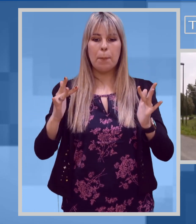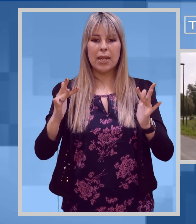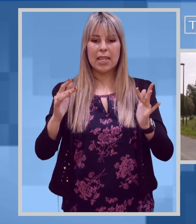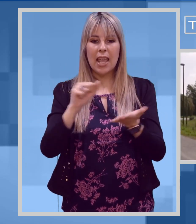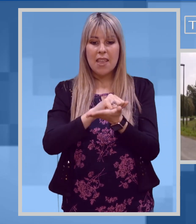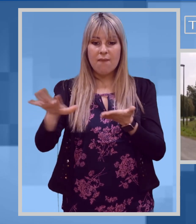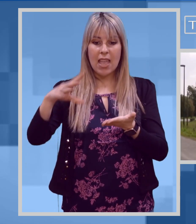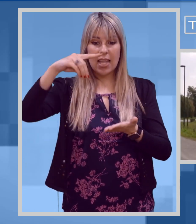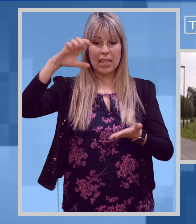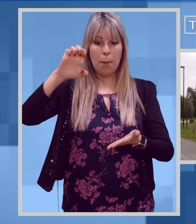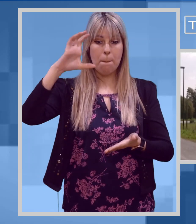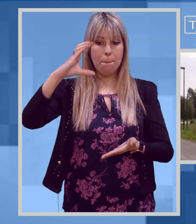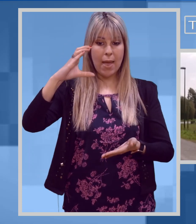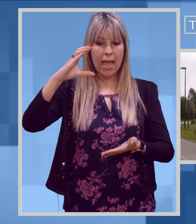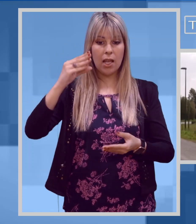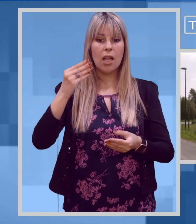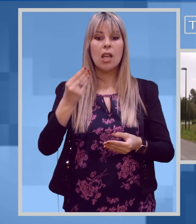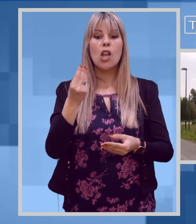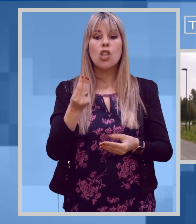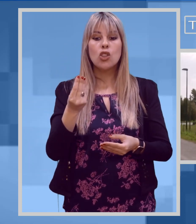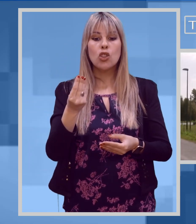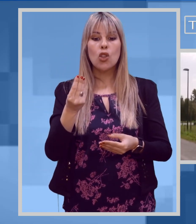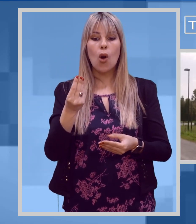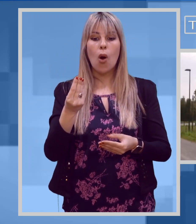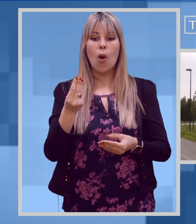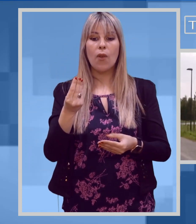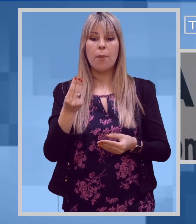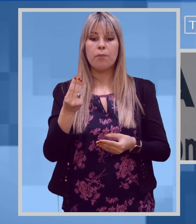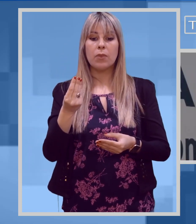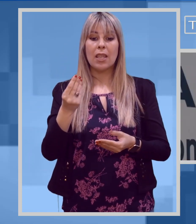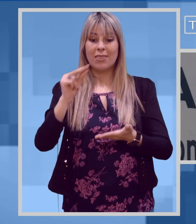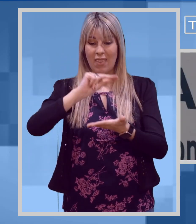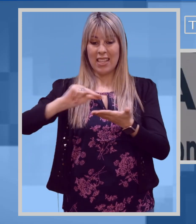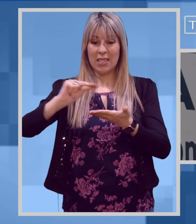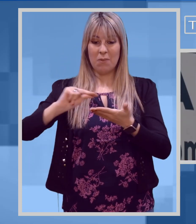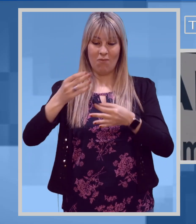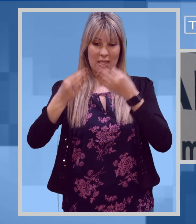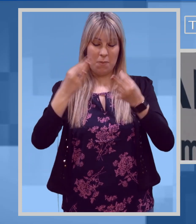disagi, si chiedeva un intervento risolutivo e definitivo.